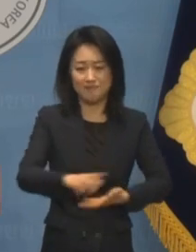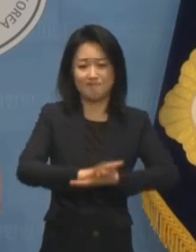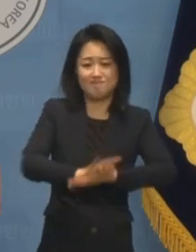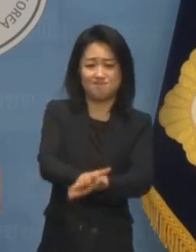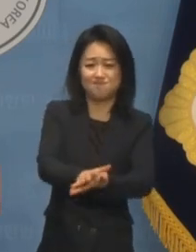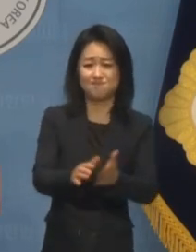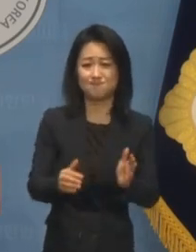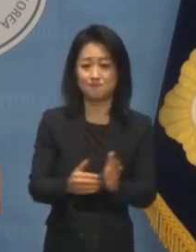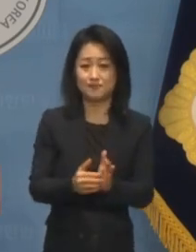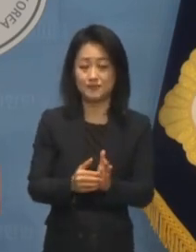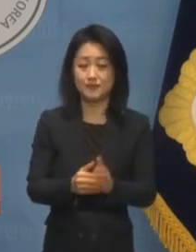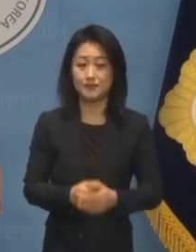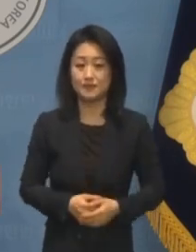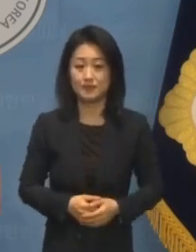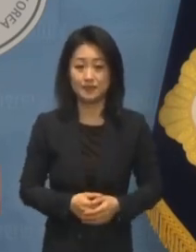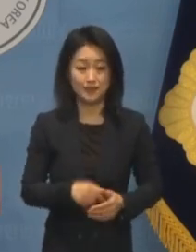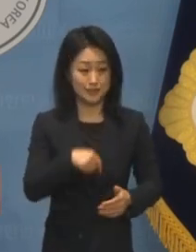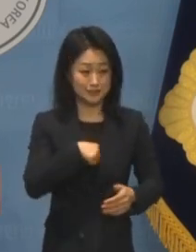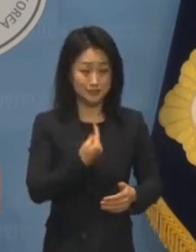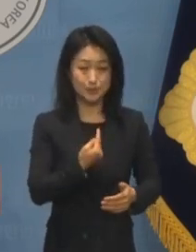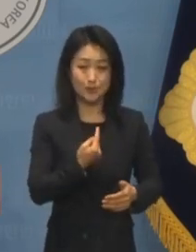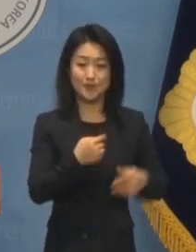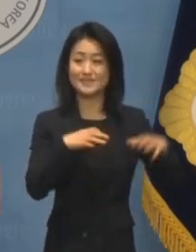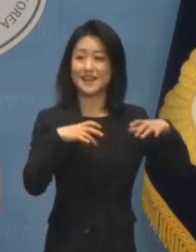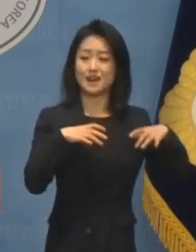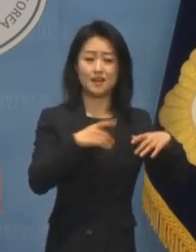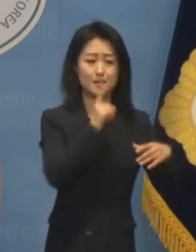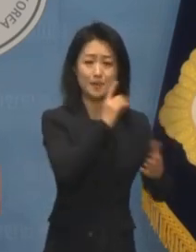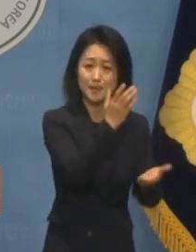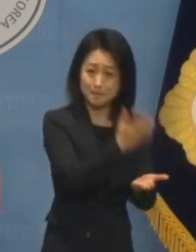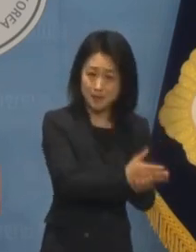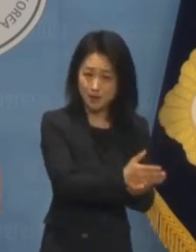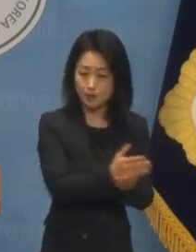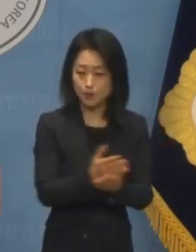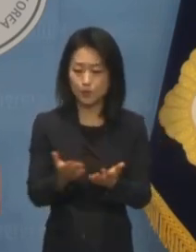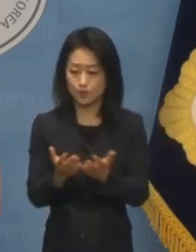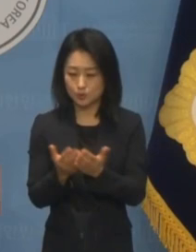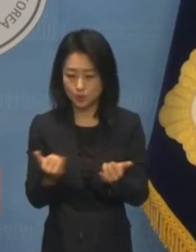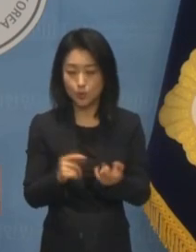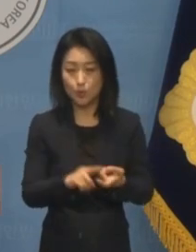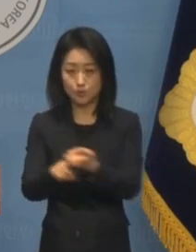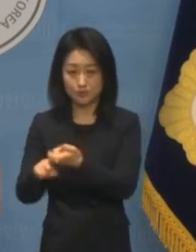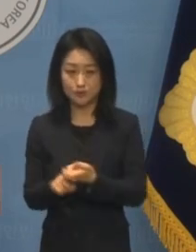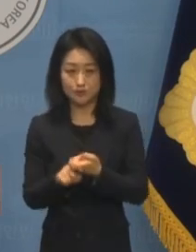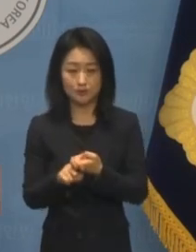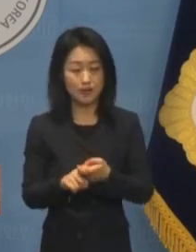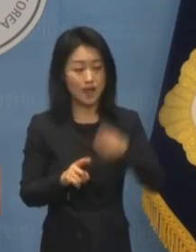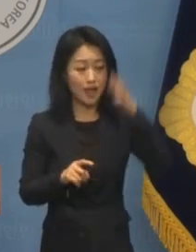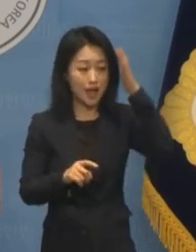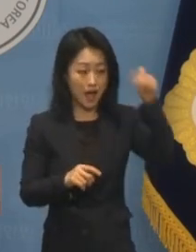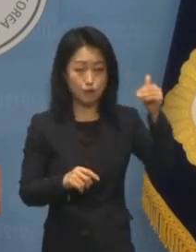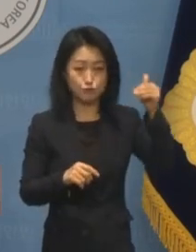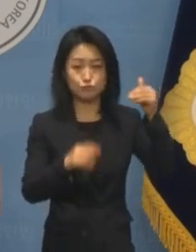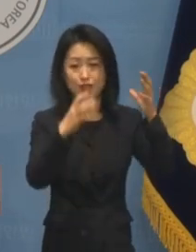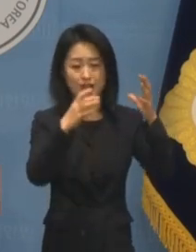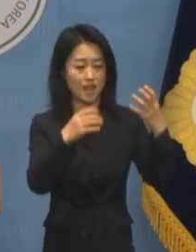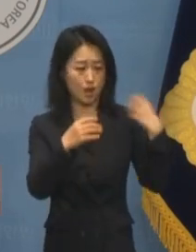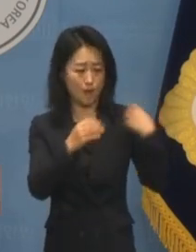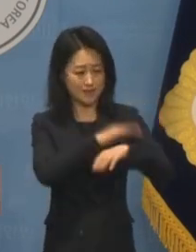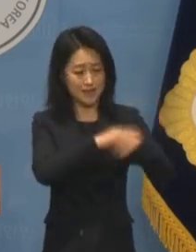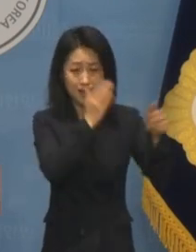않았습니까? 자화자찬이 아니라 우리 노동계의 지적대로 한국의 위상에 걸맞는 역할을